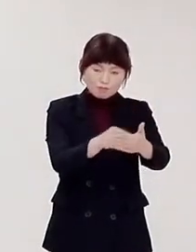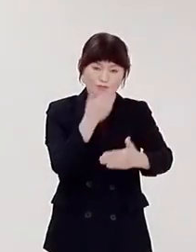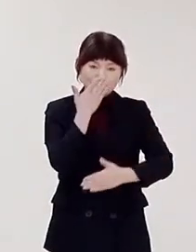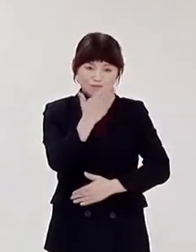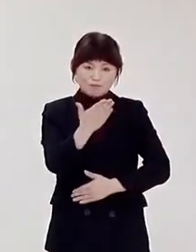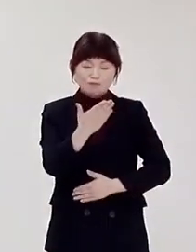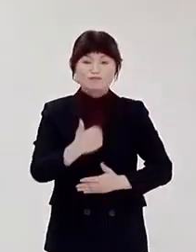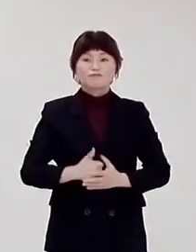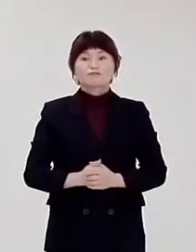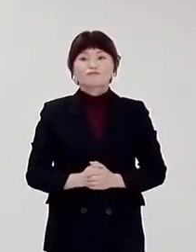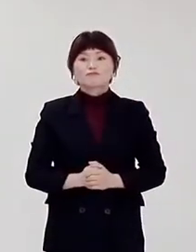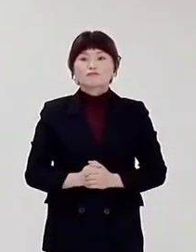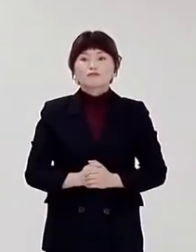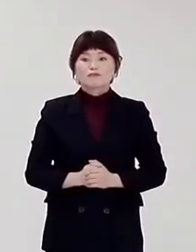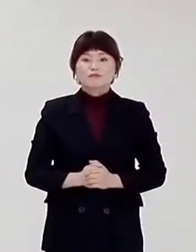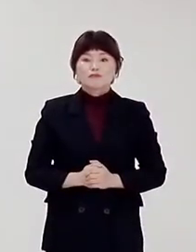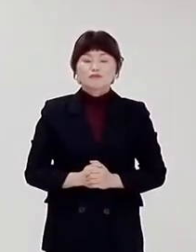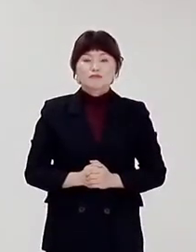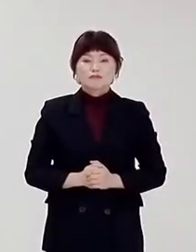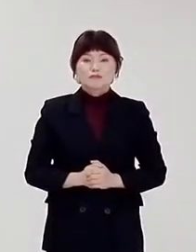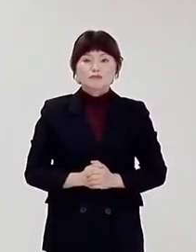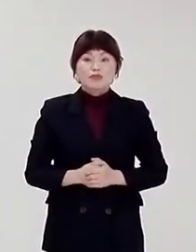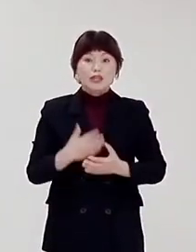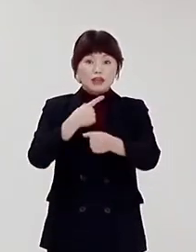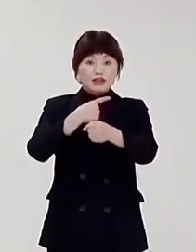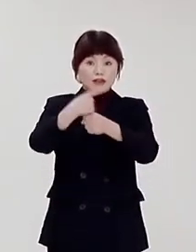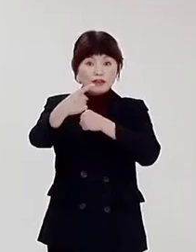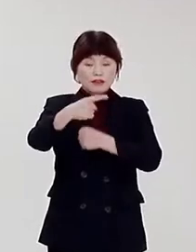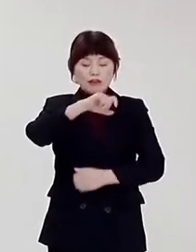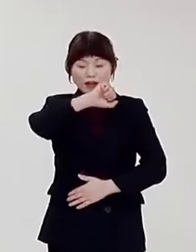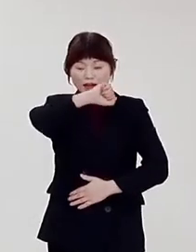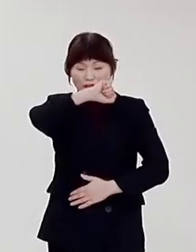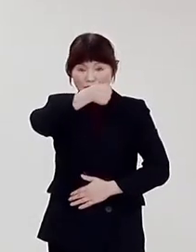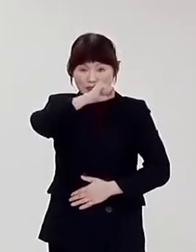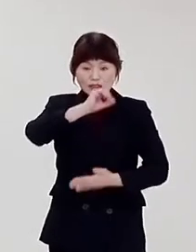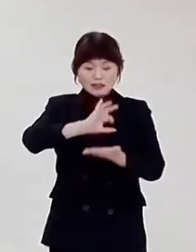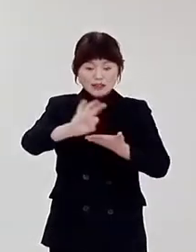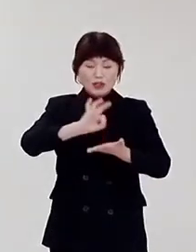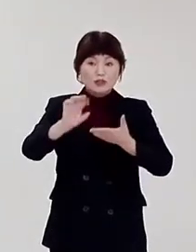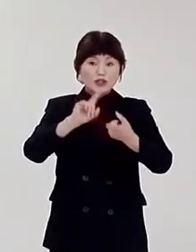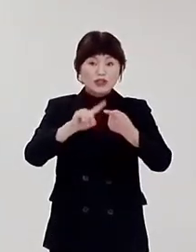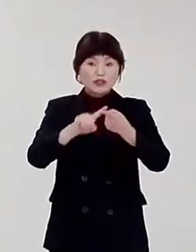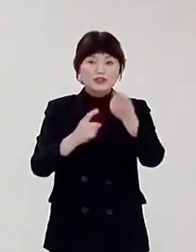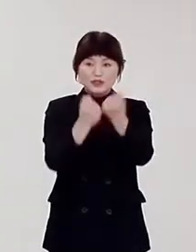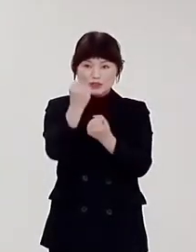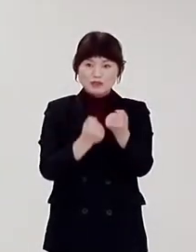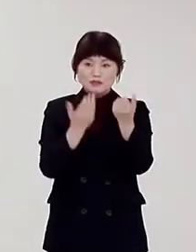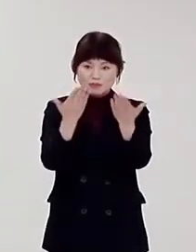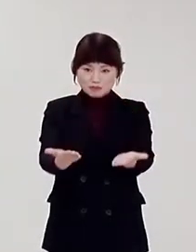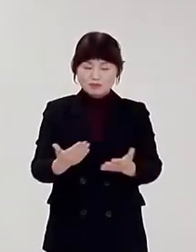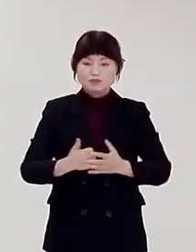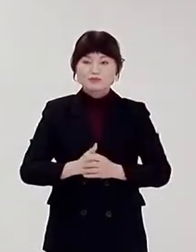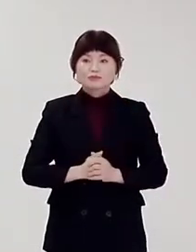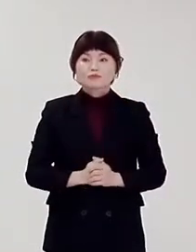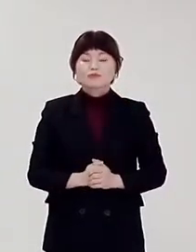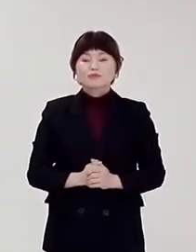되었습니다. 그럼 2022년도 예산안에 대하여 말씀드리겠습니다.